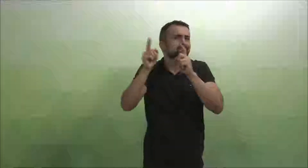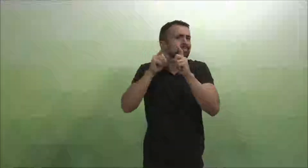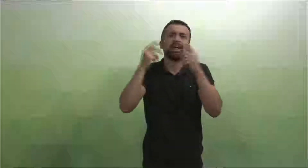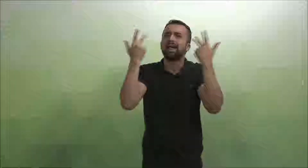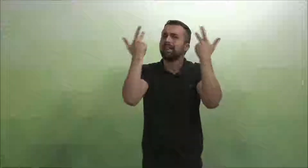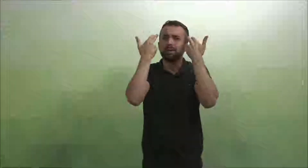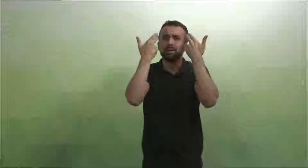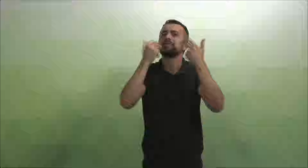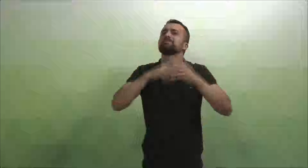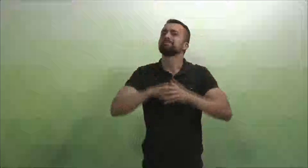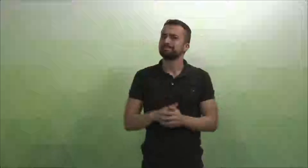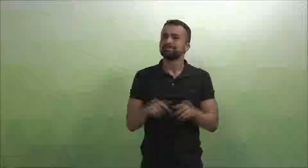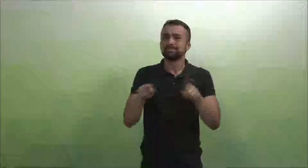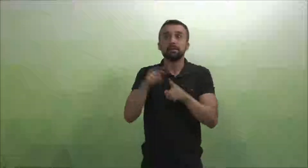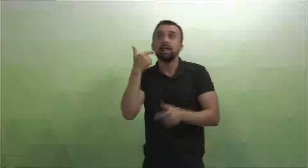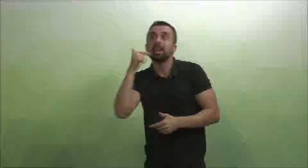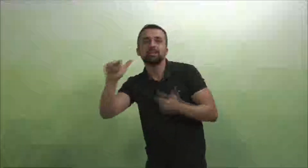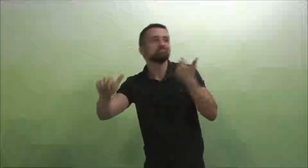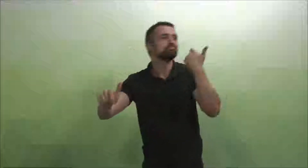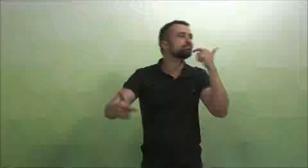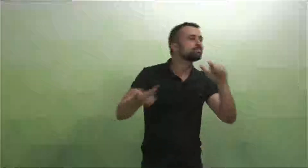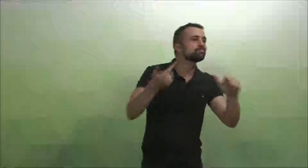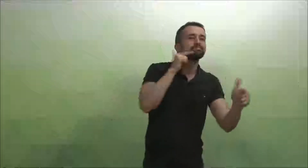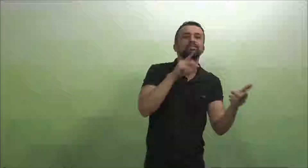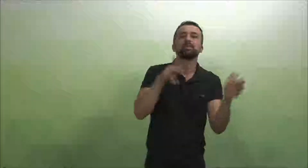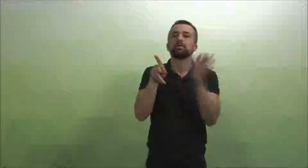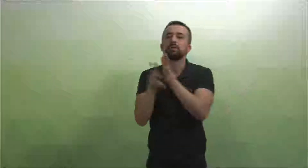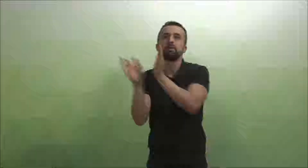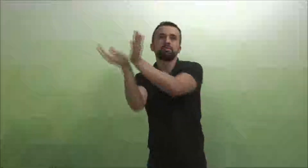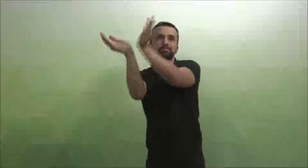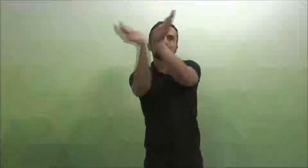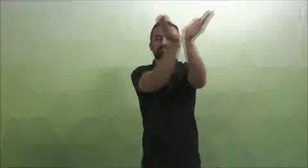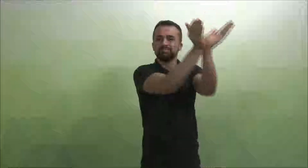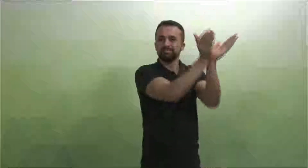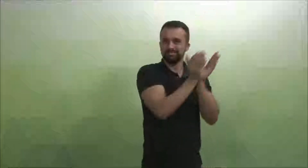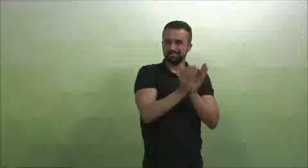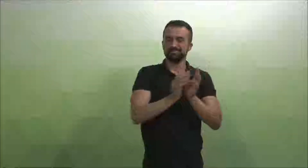Isso por causa da criatividade própria dos seres humanos e das suas línguas.